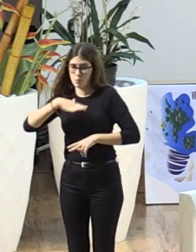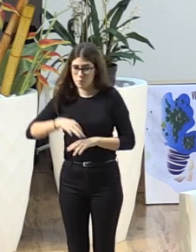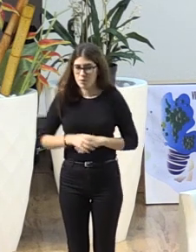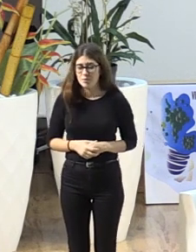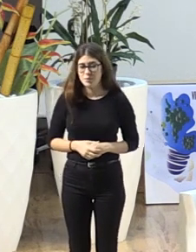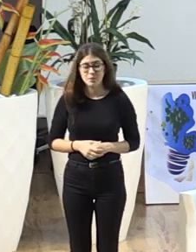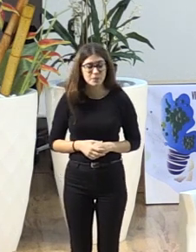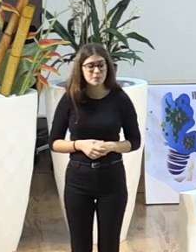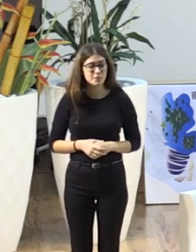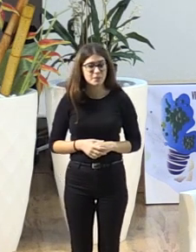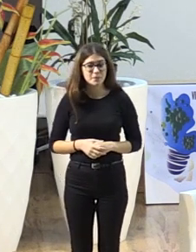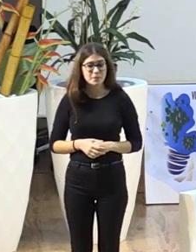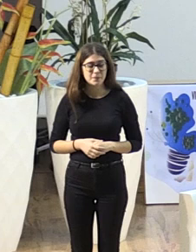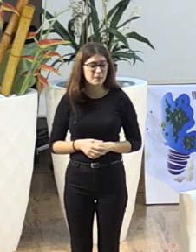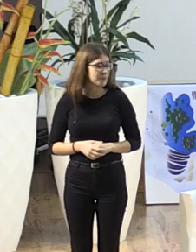transformada.